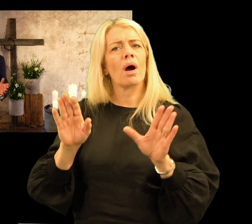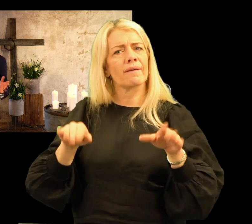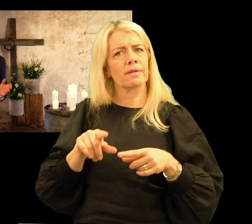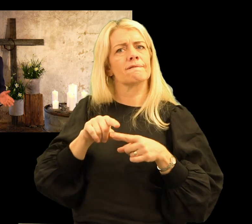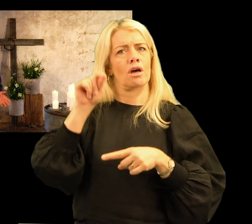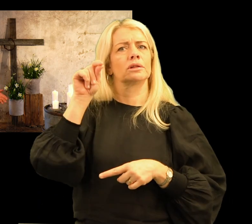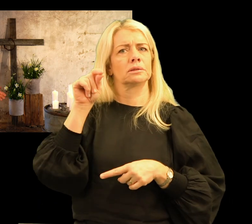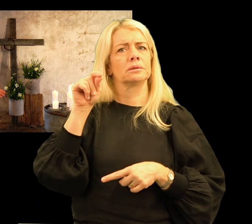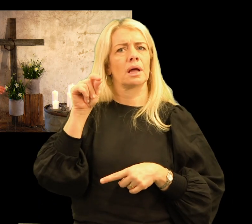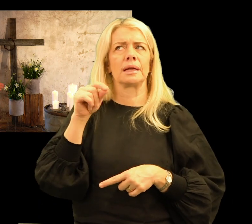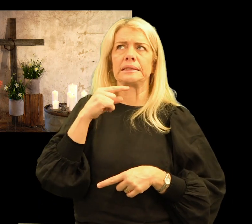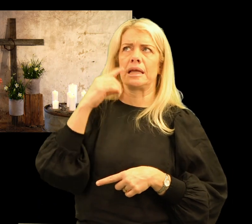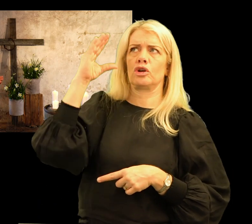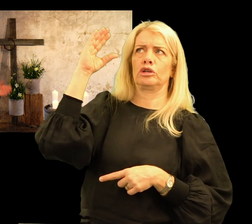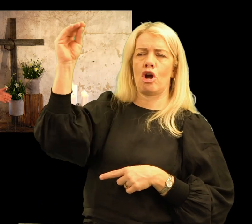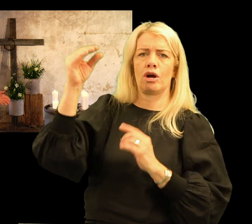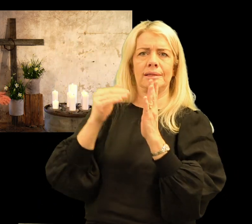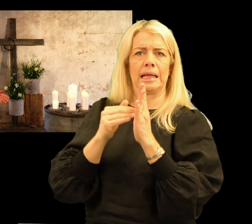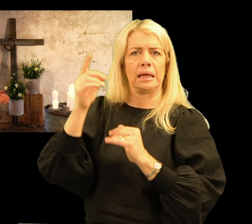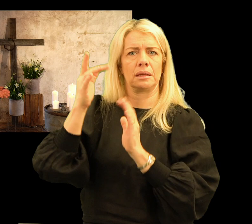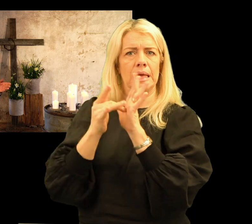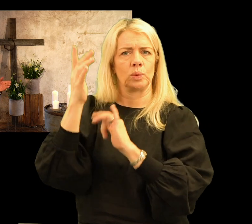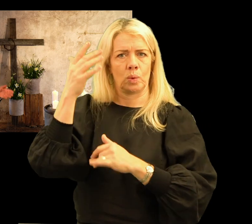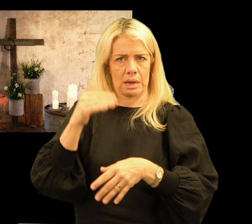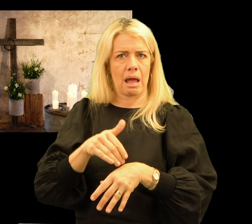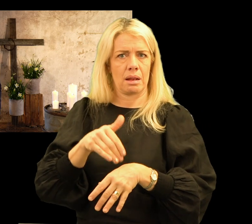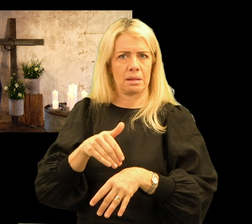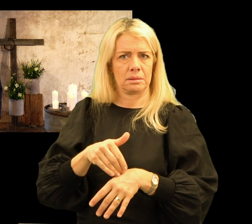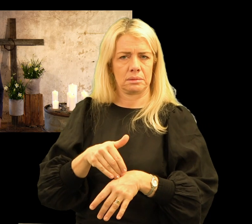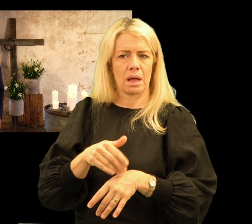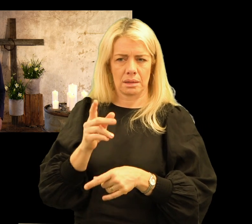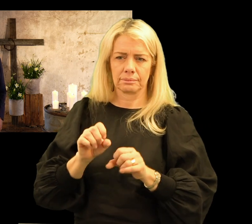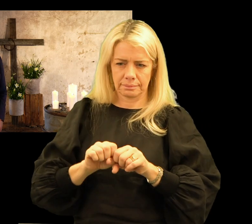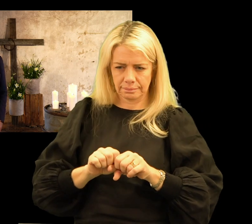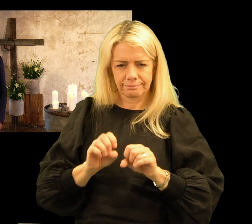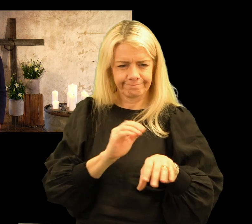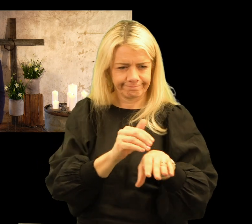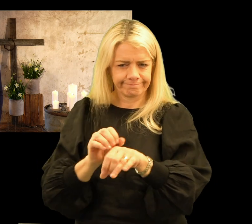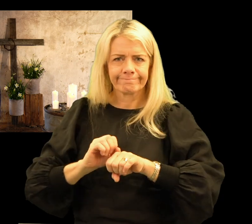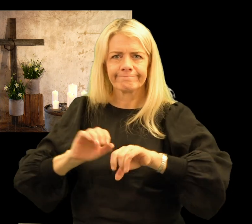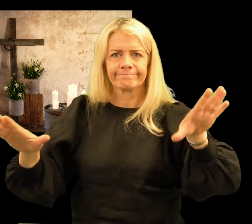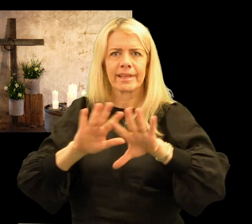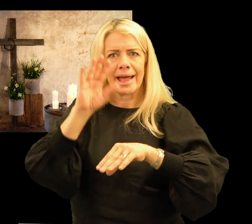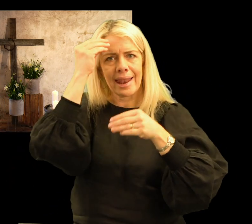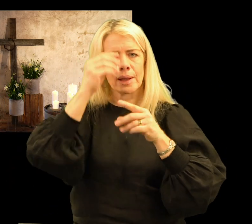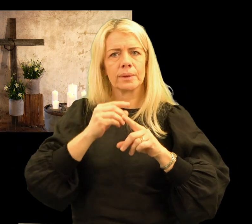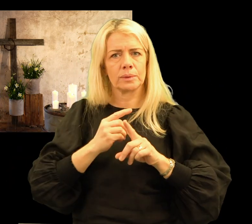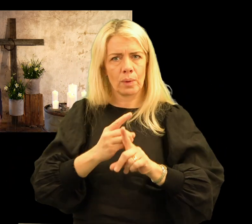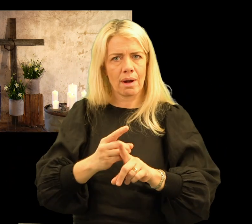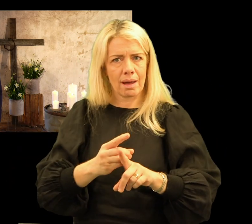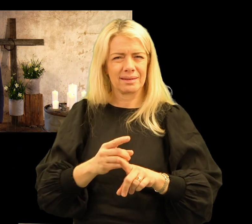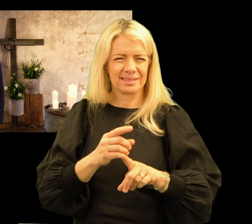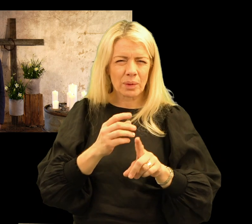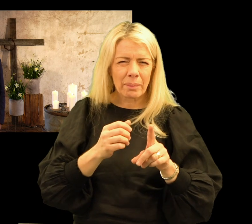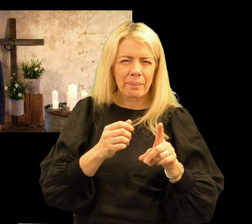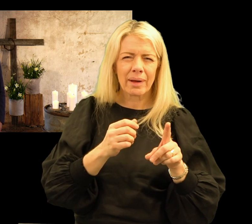Paulus hade valt att bejaka kallelsen att utföra uppdraget som Jesus sände sina lärjungar på. Det vi hörde